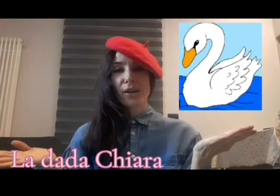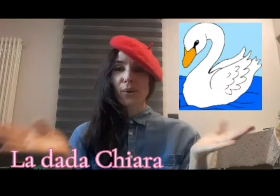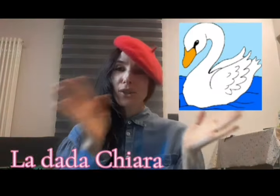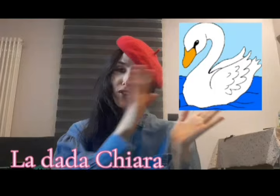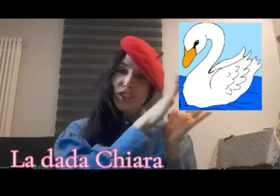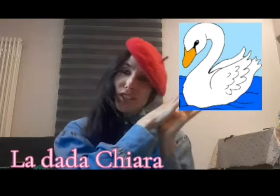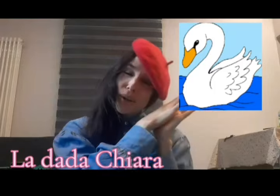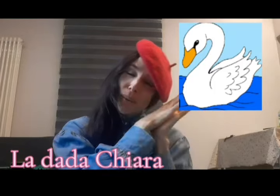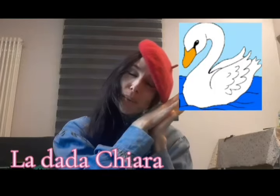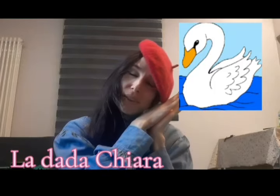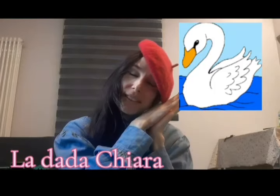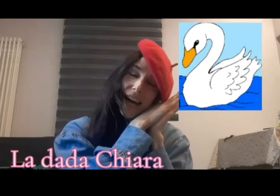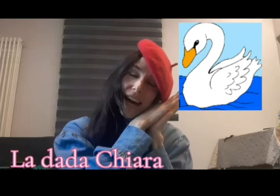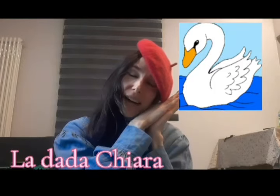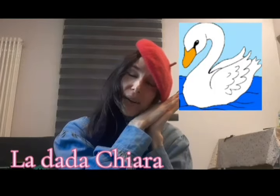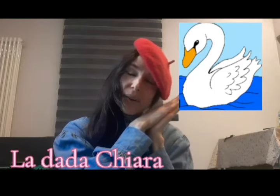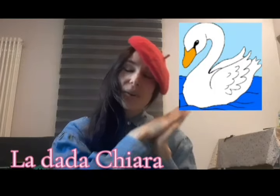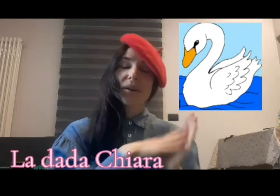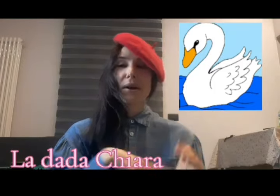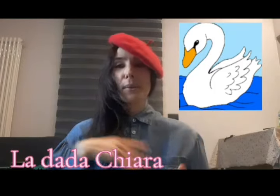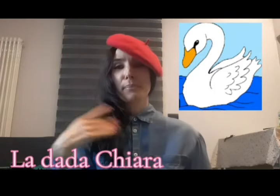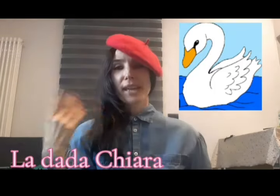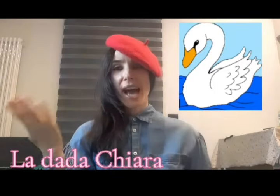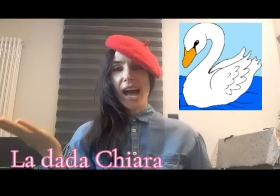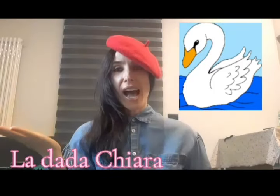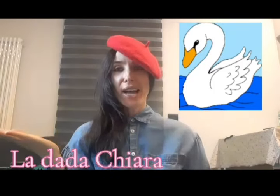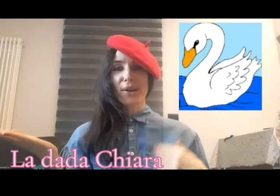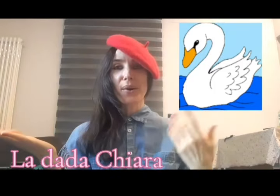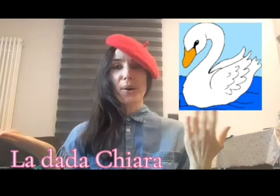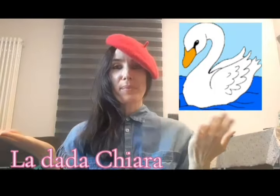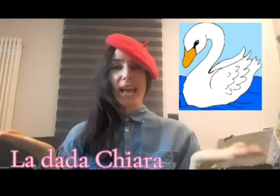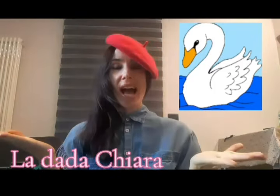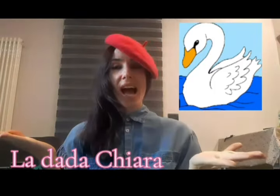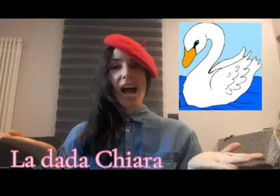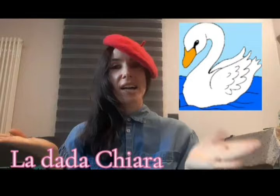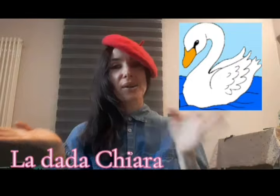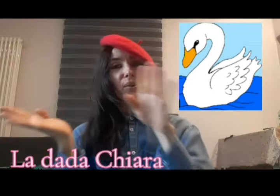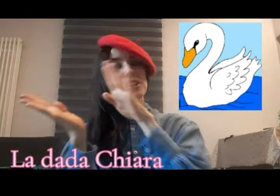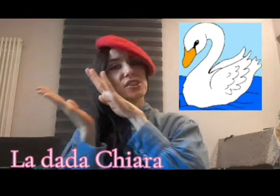bianco, il cigno è un po' stanco. Bianco,